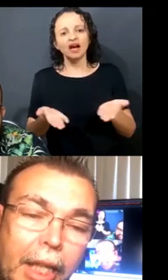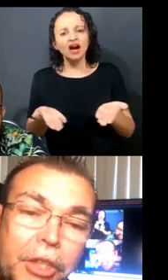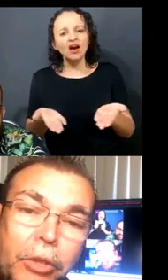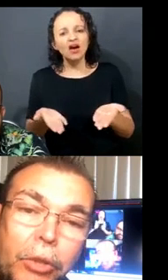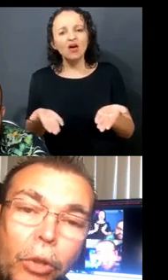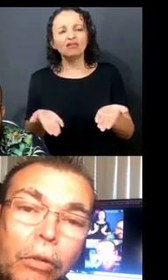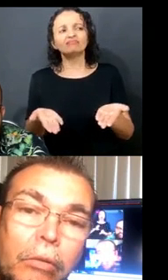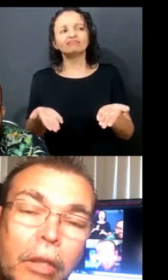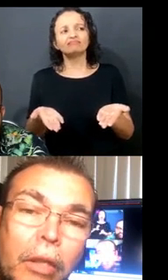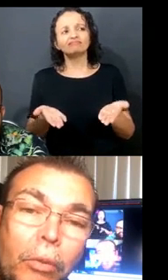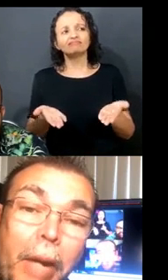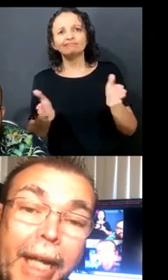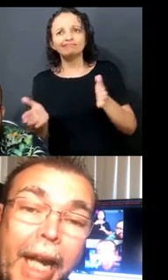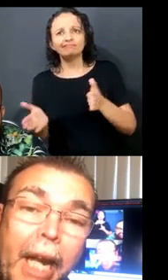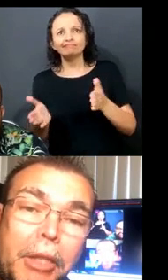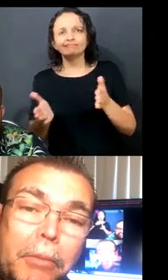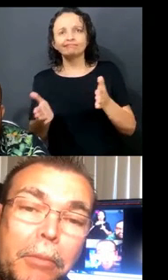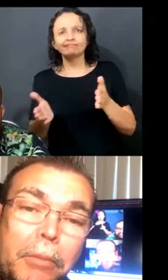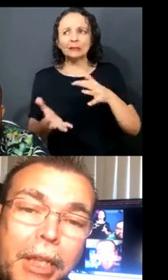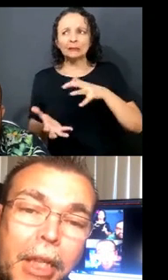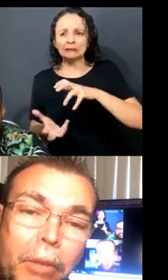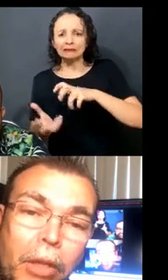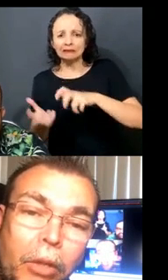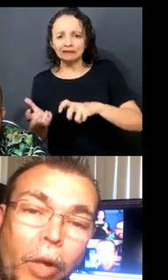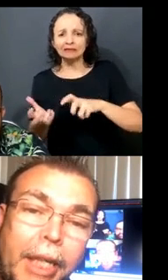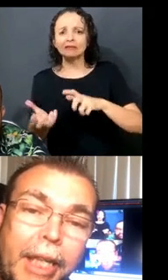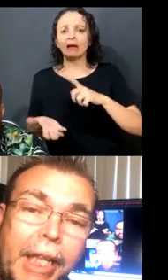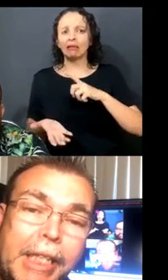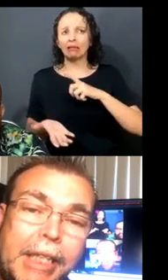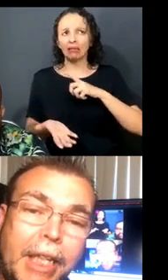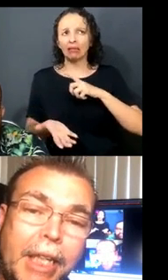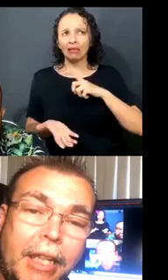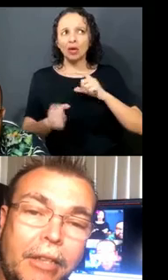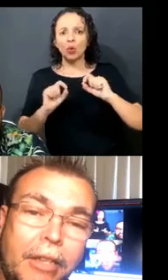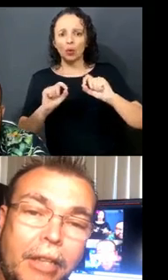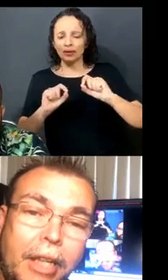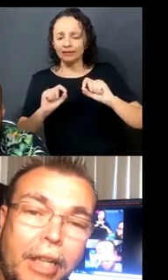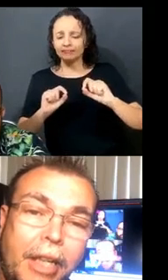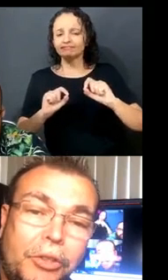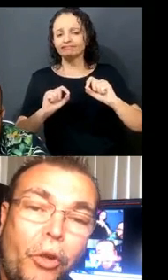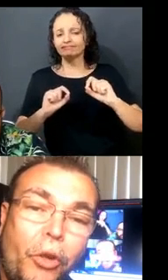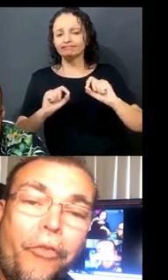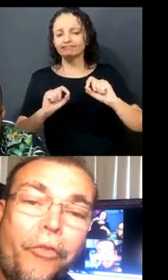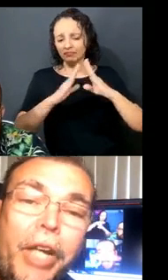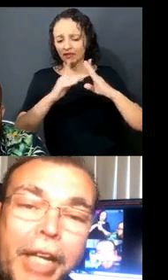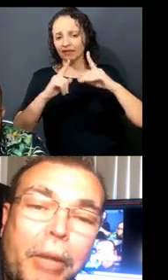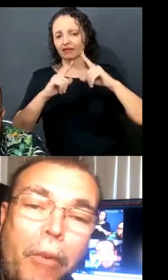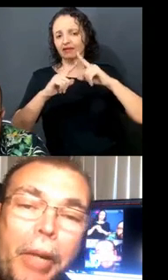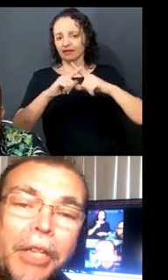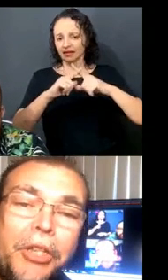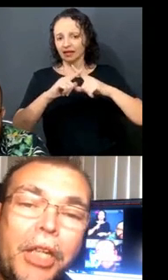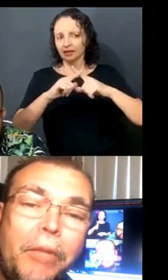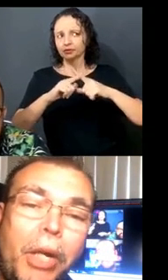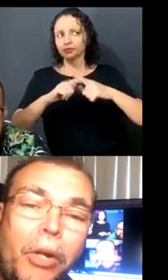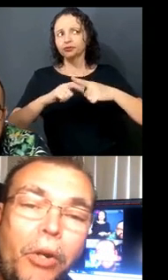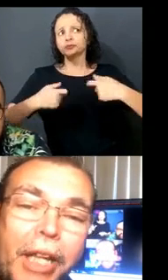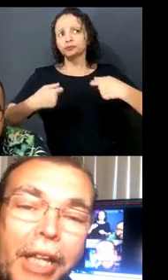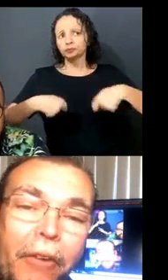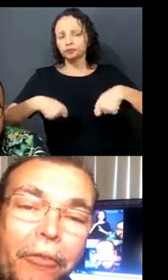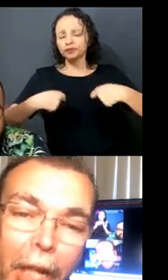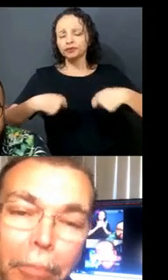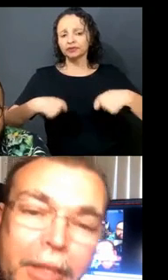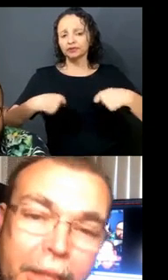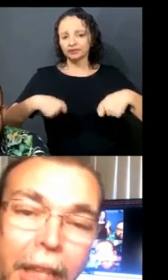situação ela gerou uma quebra de paradigma. Ou a igreja resolvia quebrar